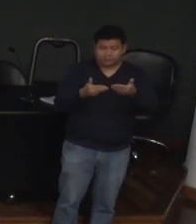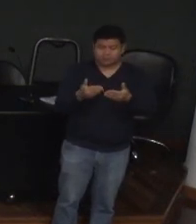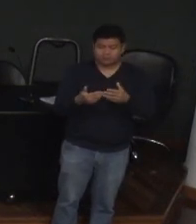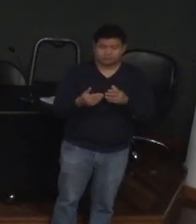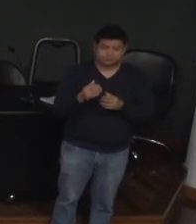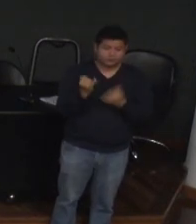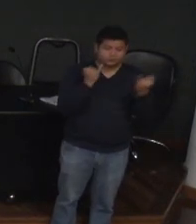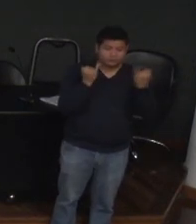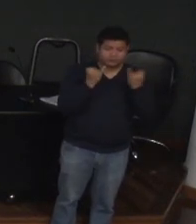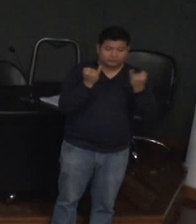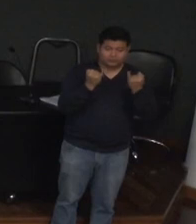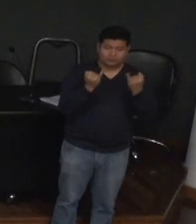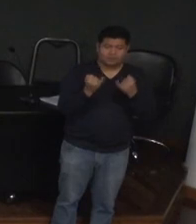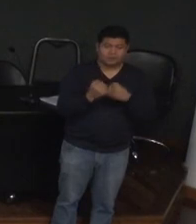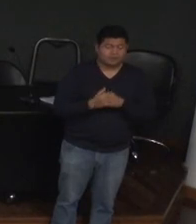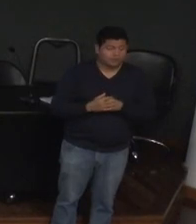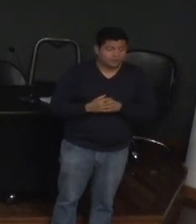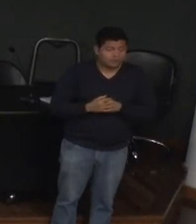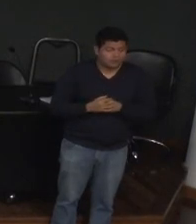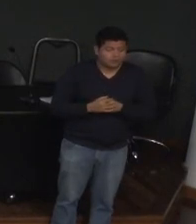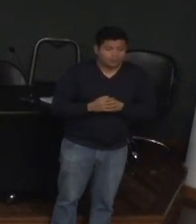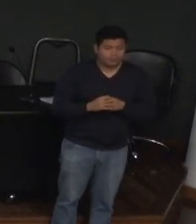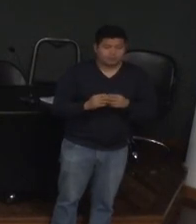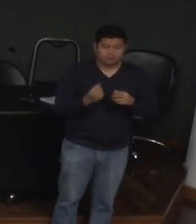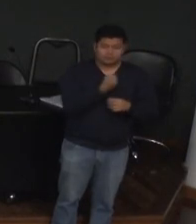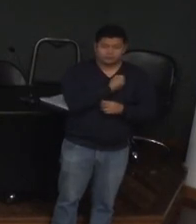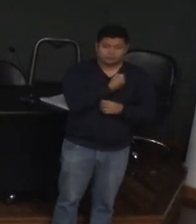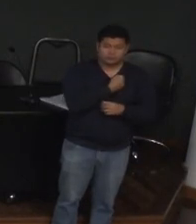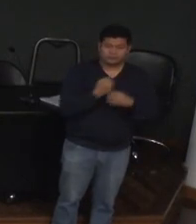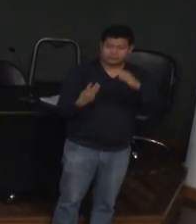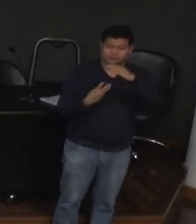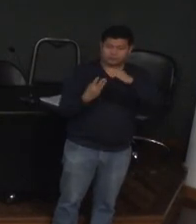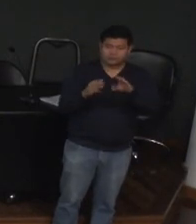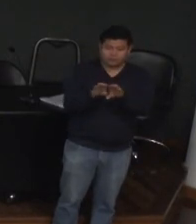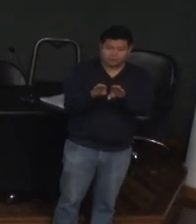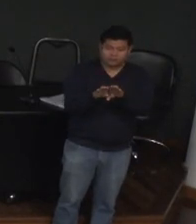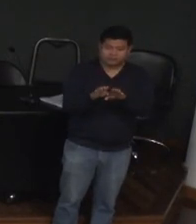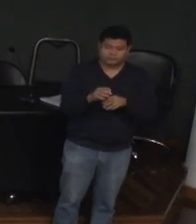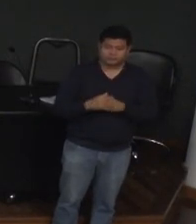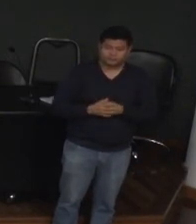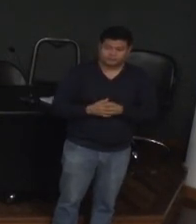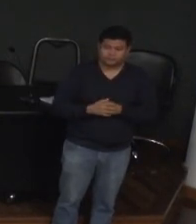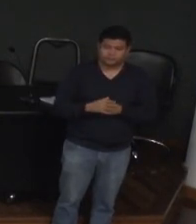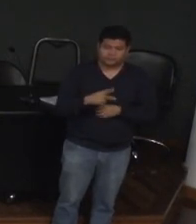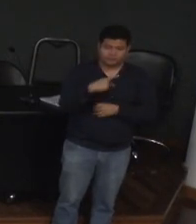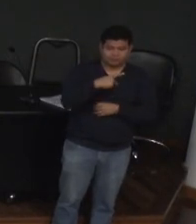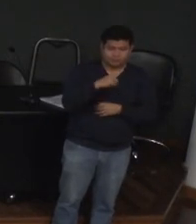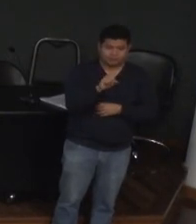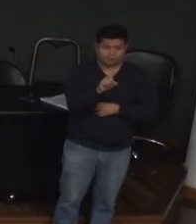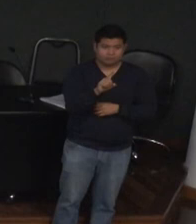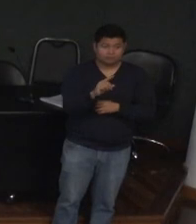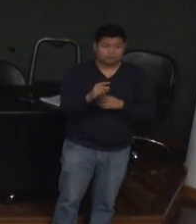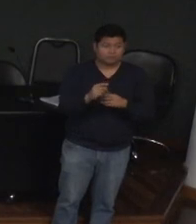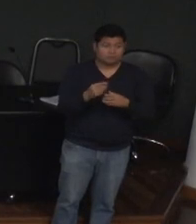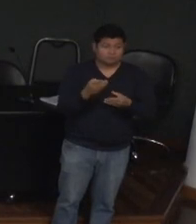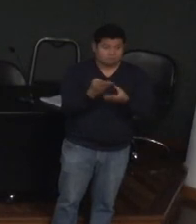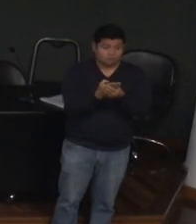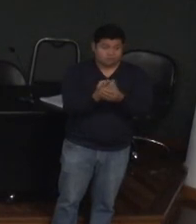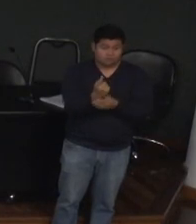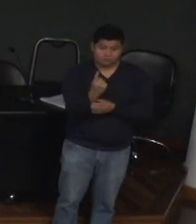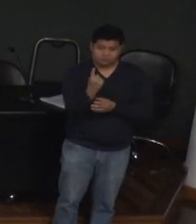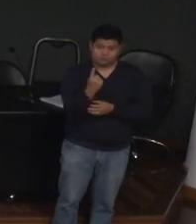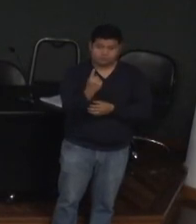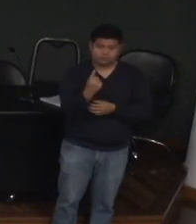você trata dados e o número de terceiros. Então aqui, por exemplo, ó, você tem P1, processo 1. No